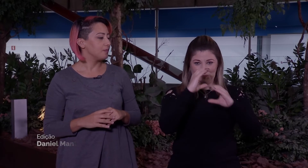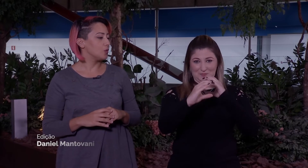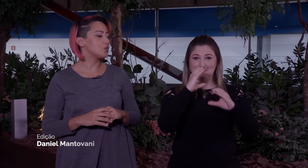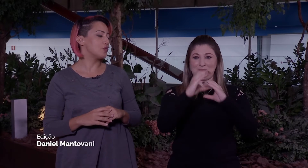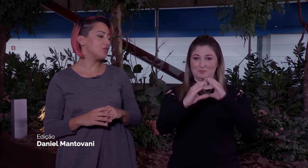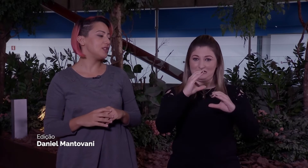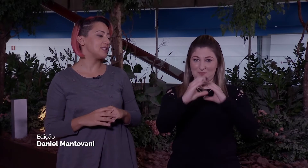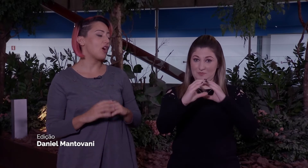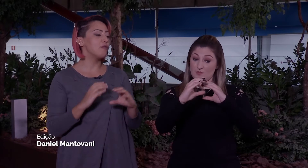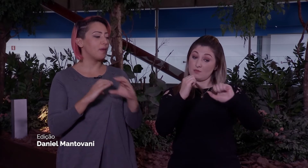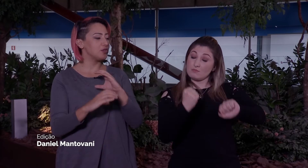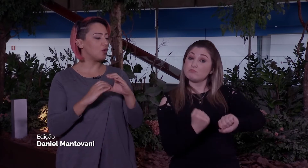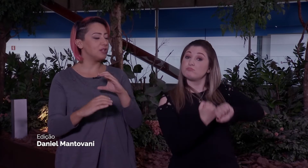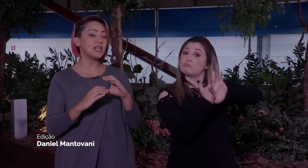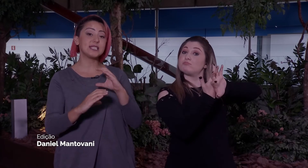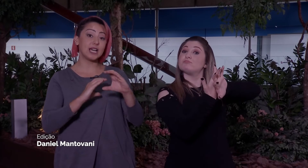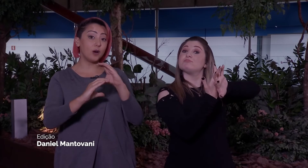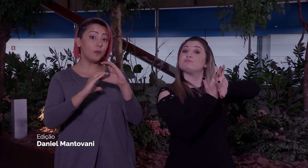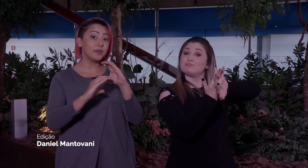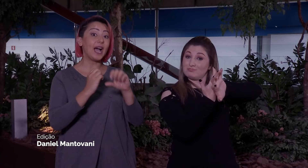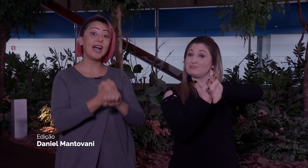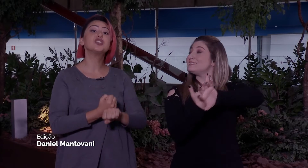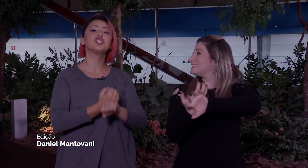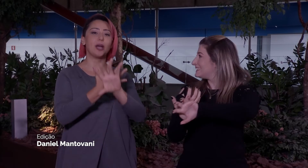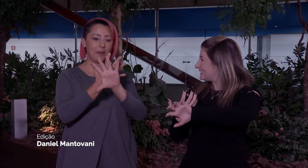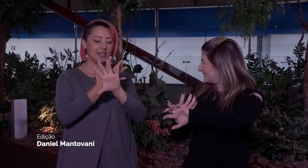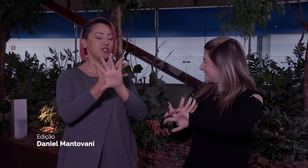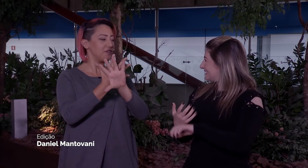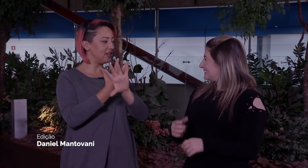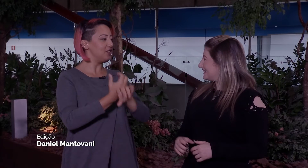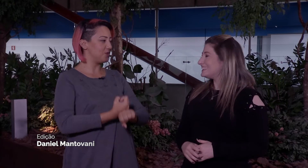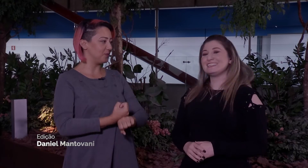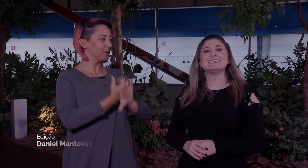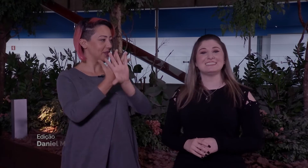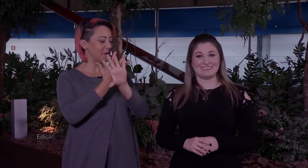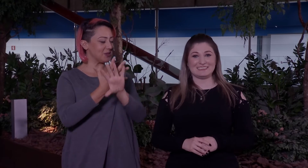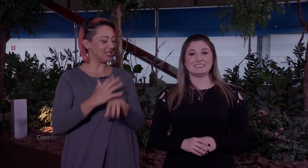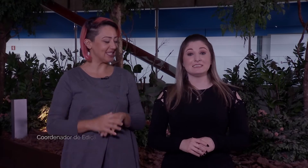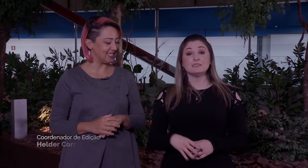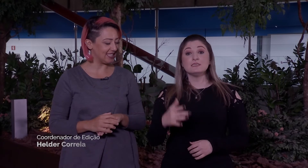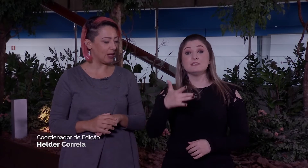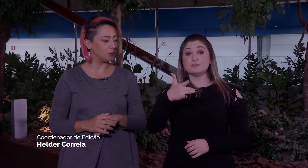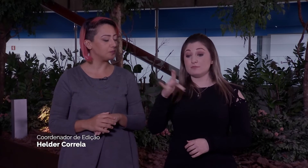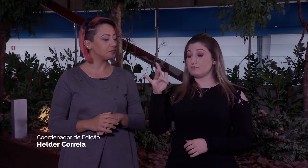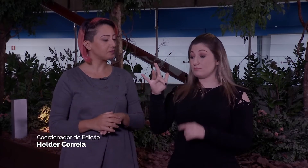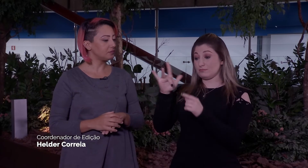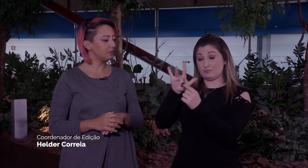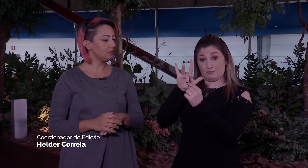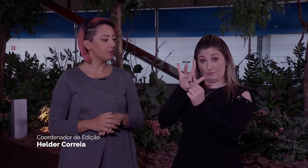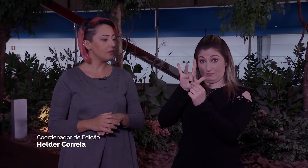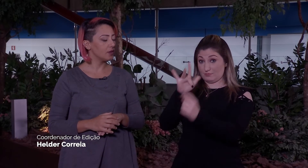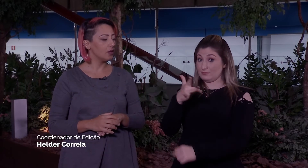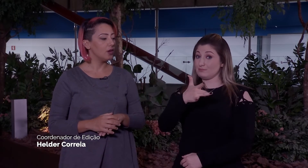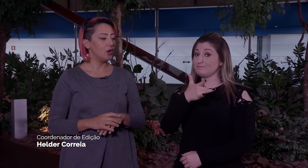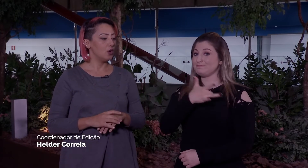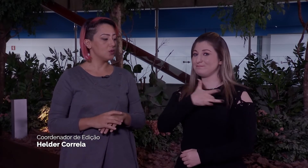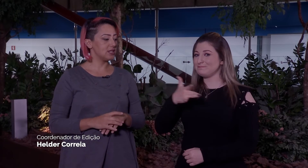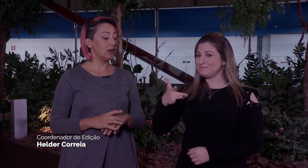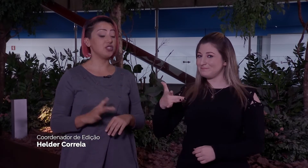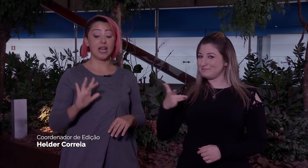O surdo vai utilizar como forma de comunicação a chamada de vídeo. Também gostei desse sinal. O sinal de A